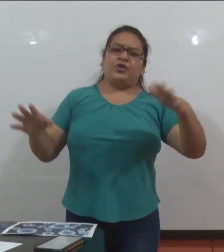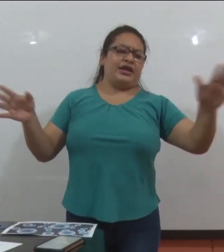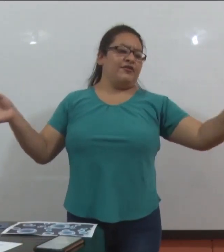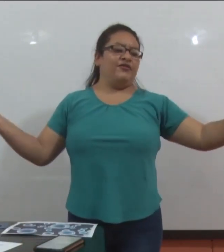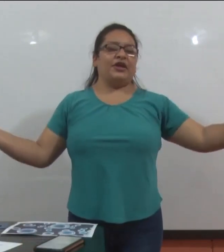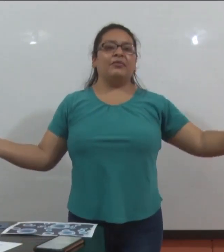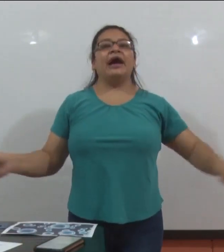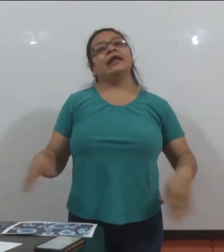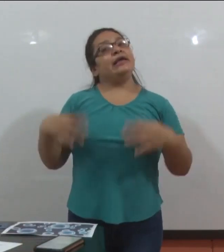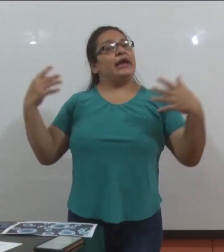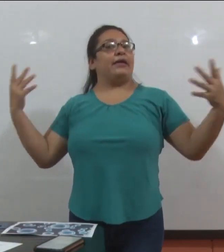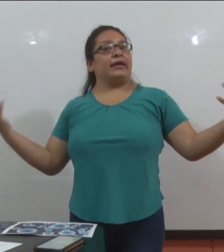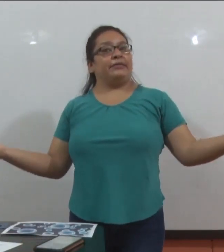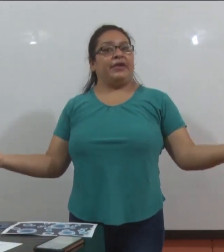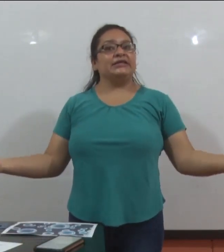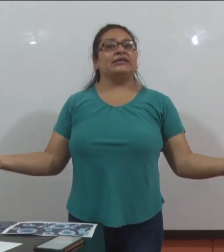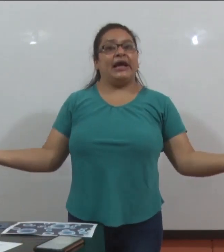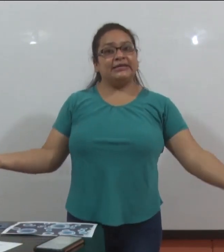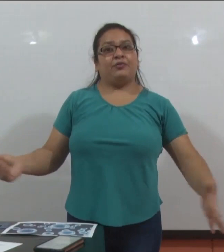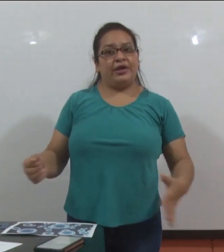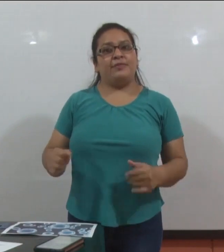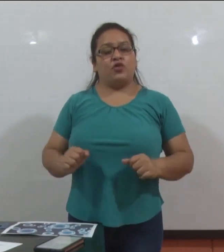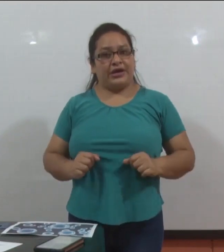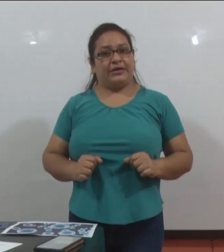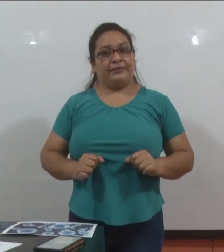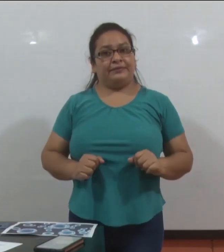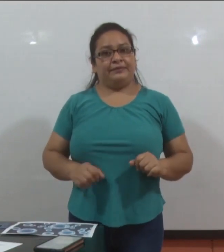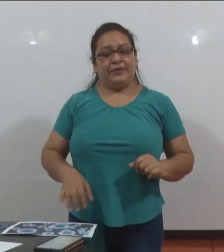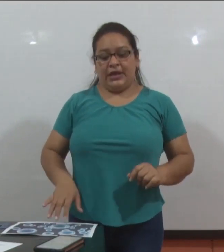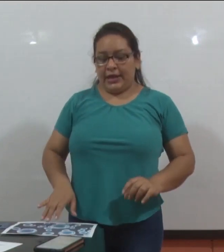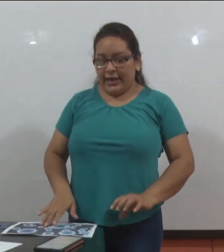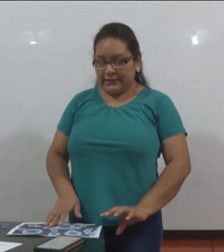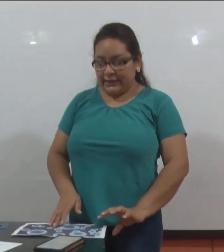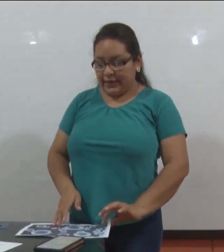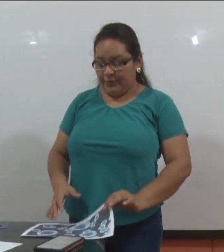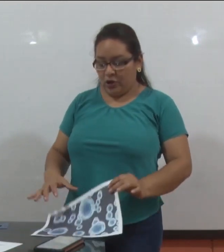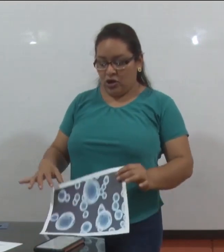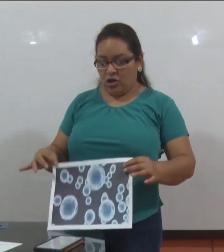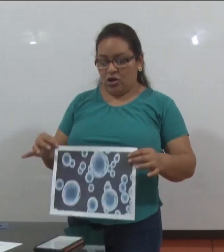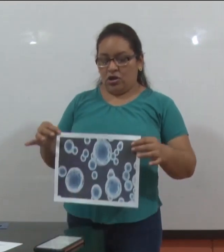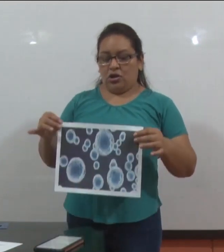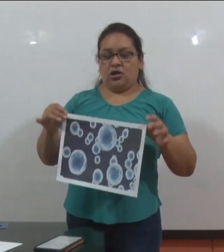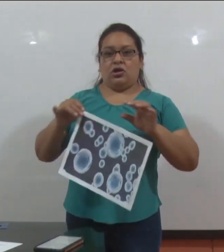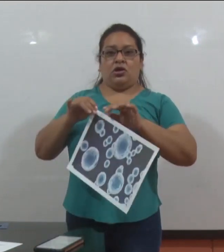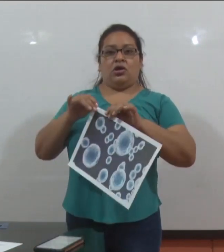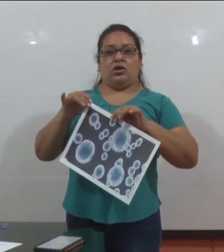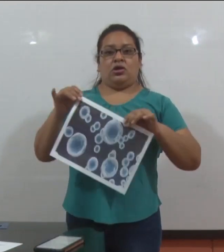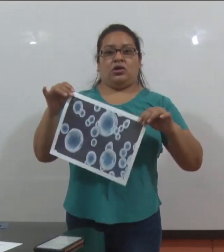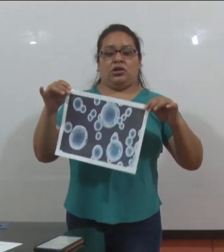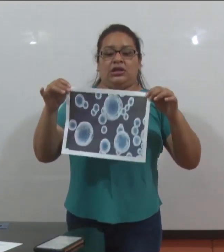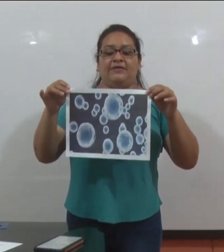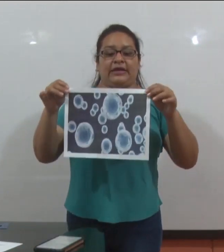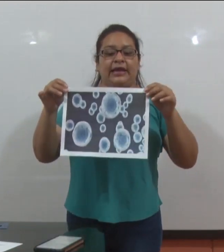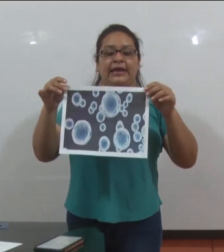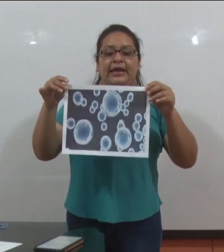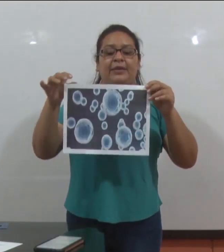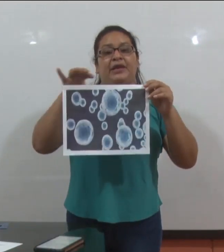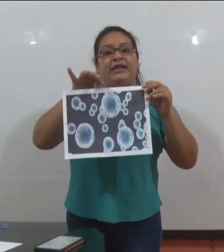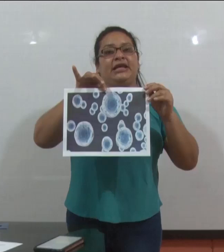pueden enfermar y a veces hasta pueden morir. Este tipo de bacteria que pertenece